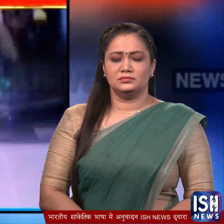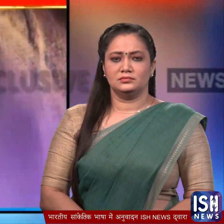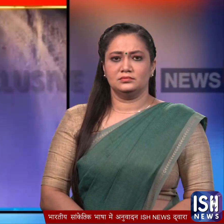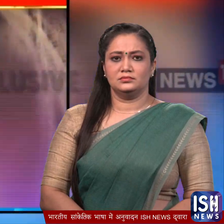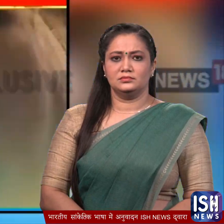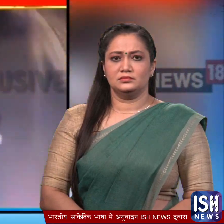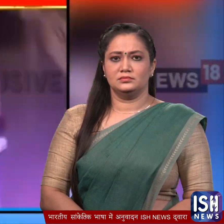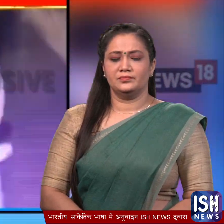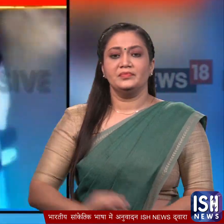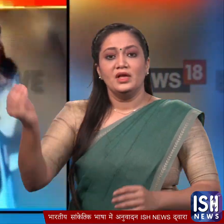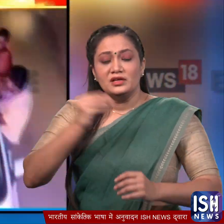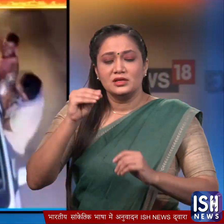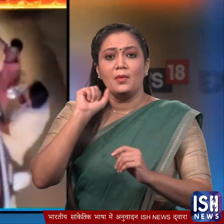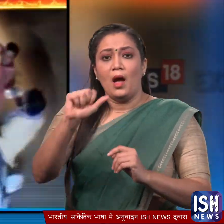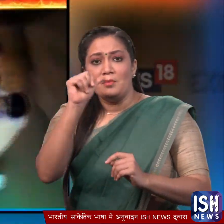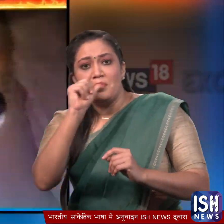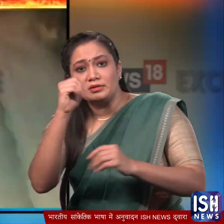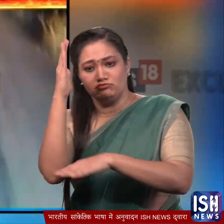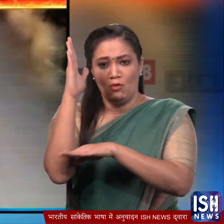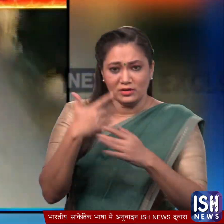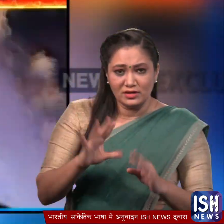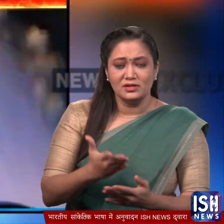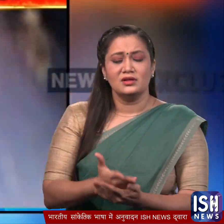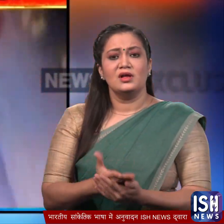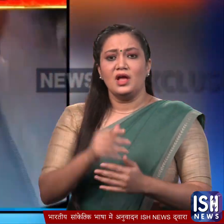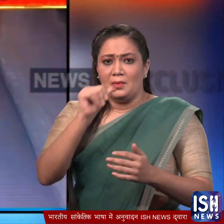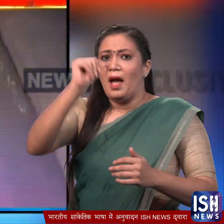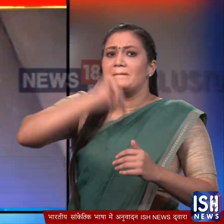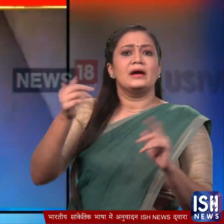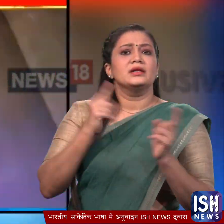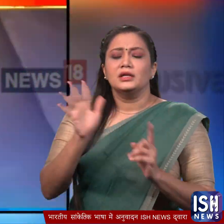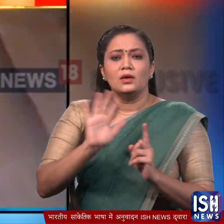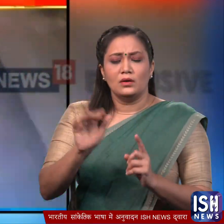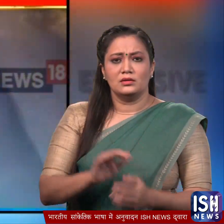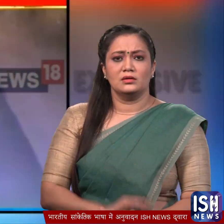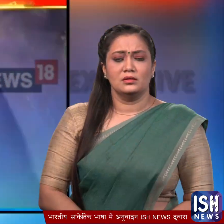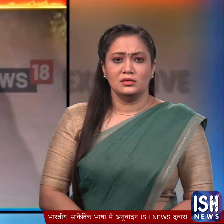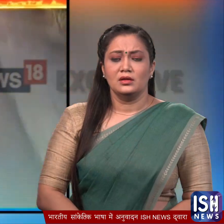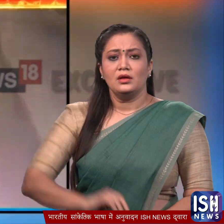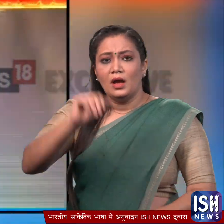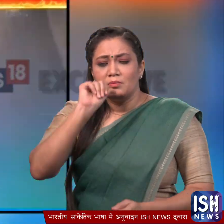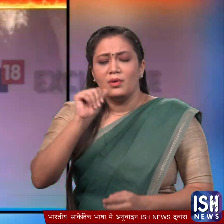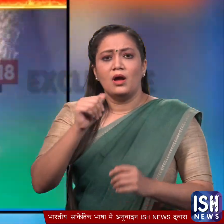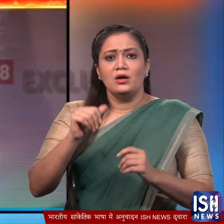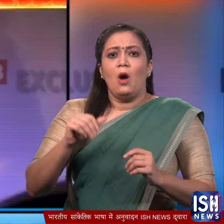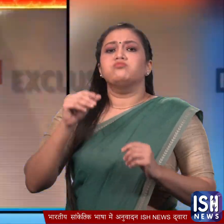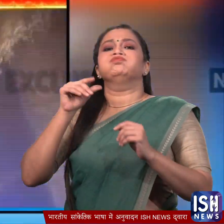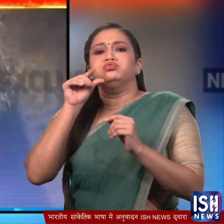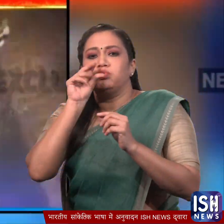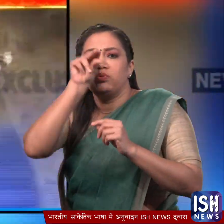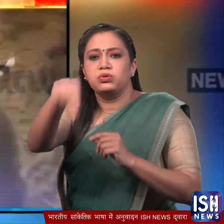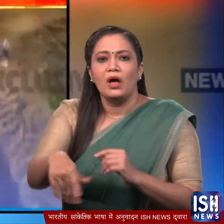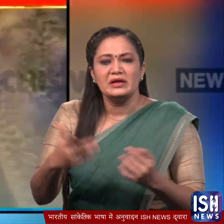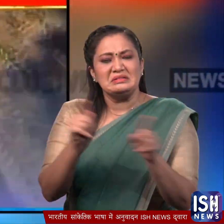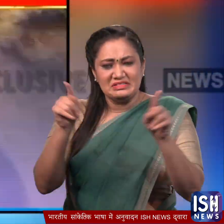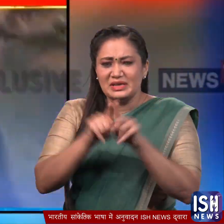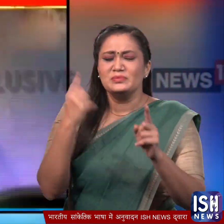गाड़ी में स्टंट करने का एक हैरान करने वाला वीडियो सामने आया। बताया जा रहा है कि स्टंट करने वाले लड़के नशे में थे और एक शादी में शरीक होने जा रहे